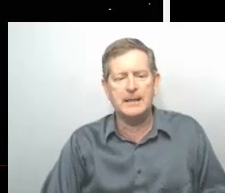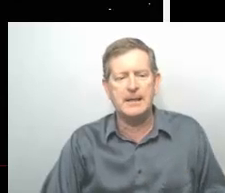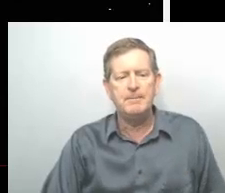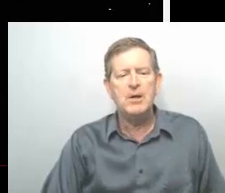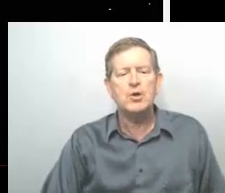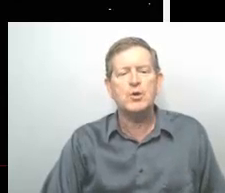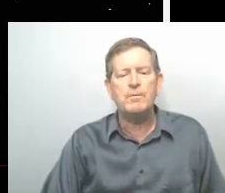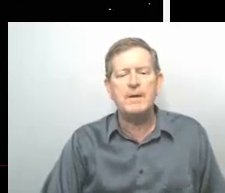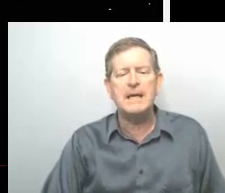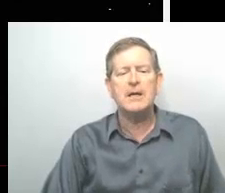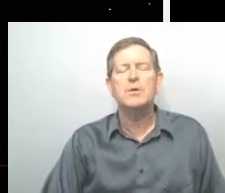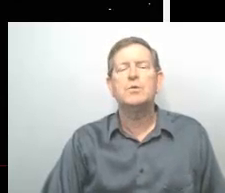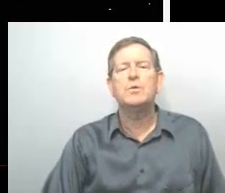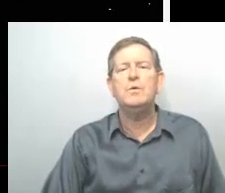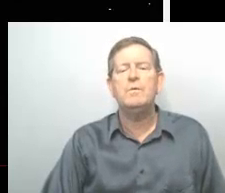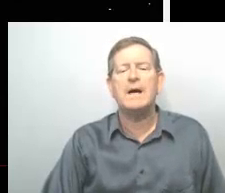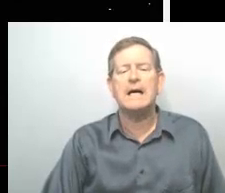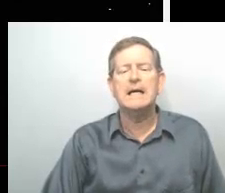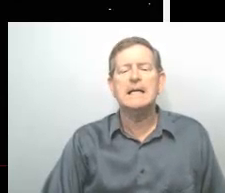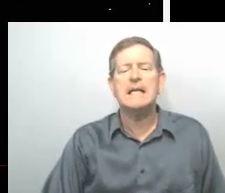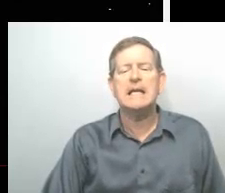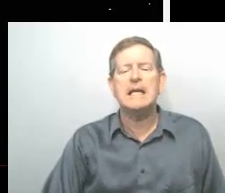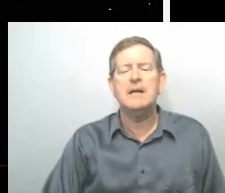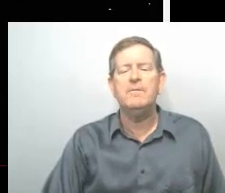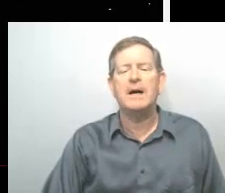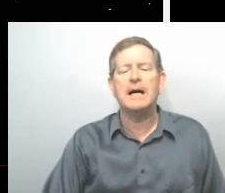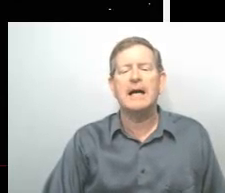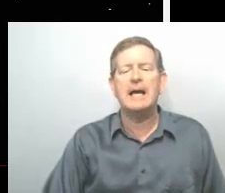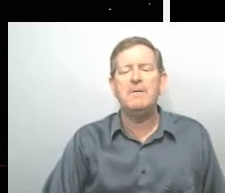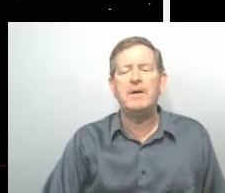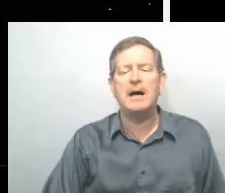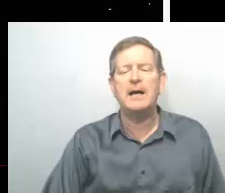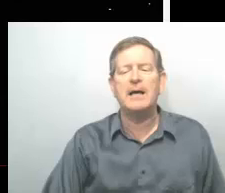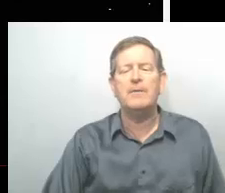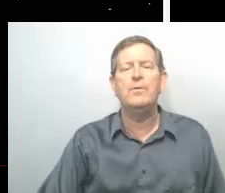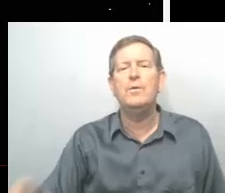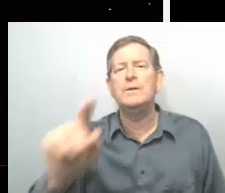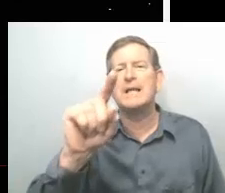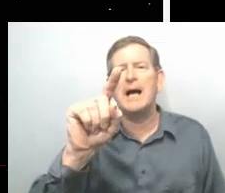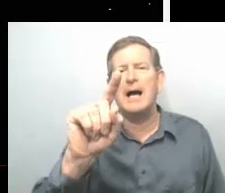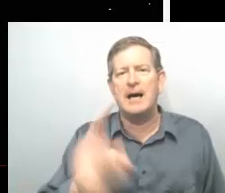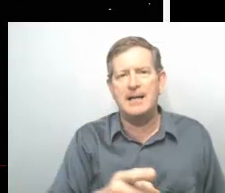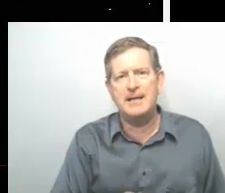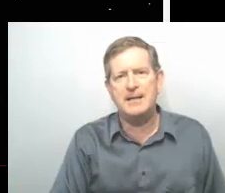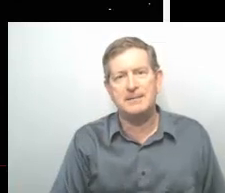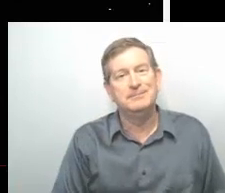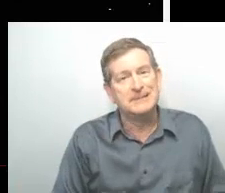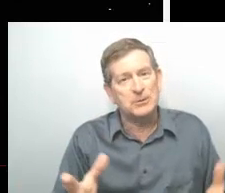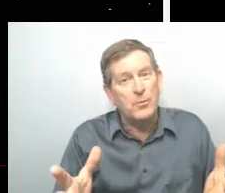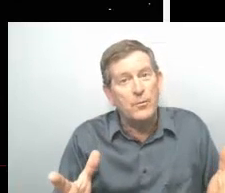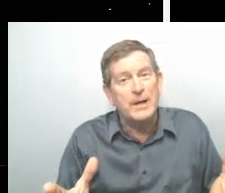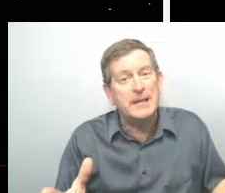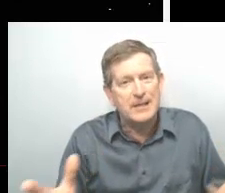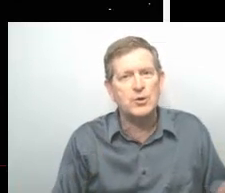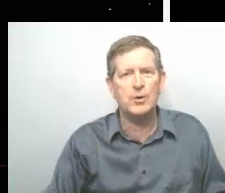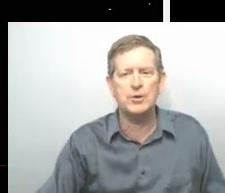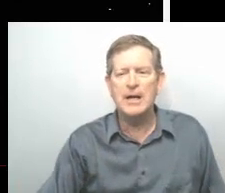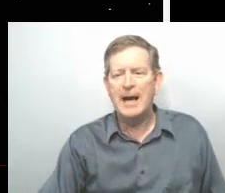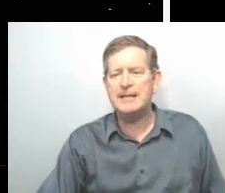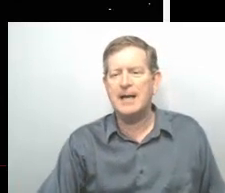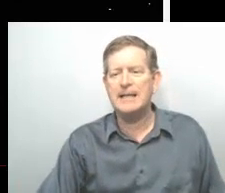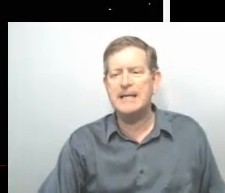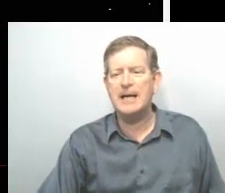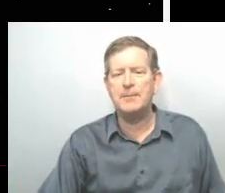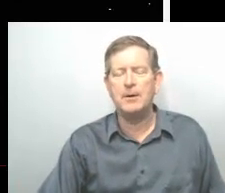les connaître. Hein. Je vais, tu vas, il va, elle va et vous allez. Donc vous voyez que ça